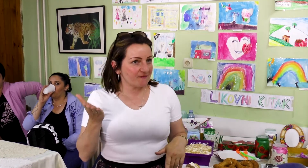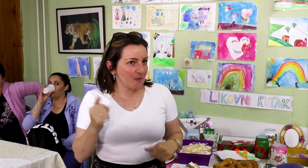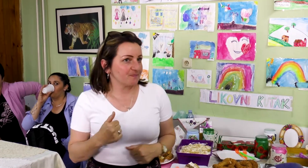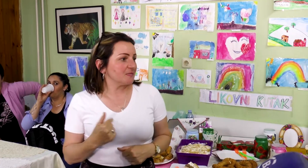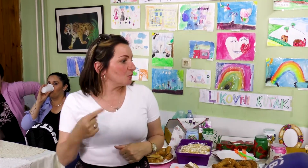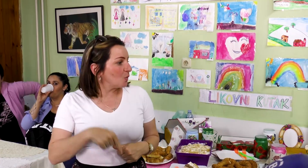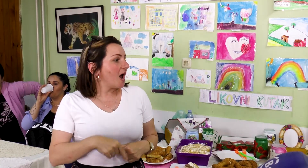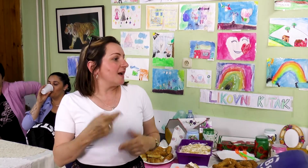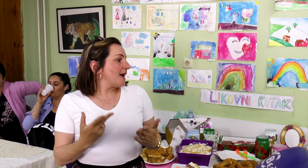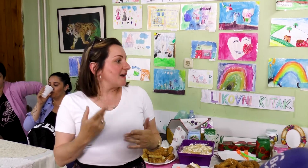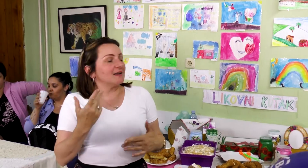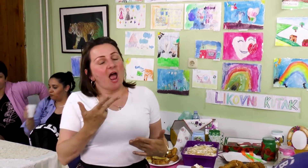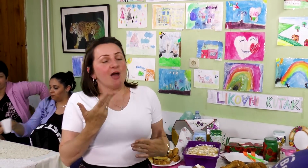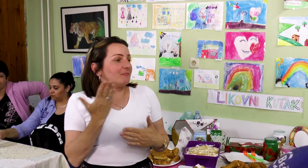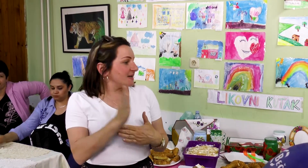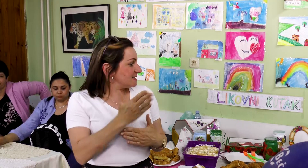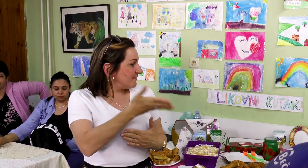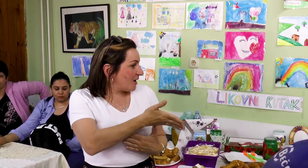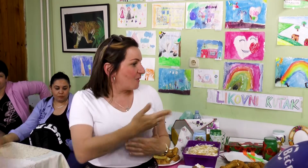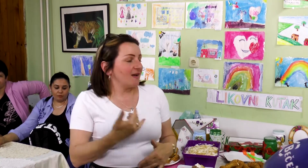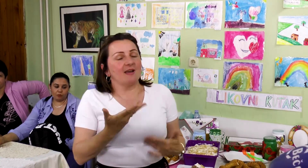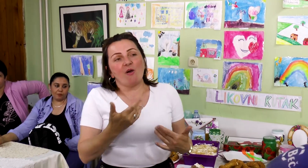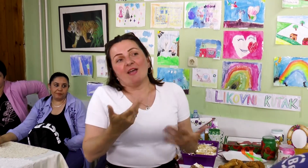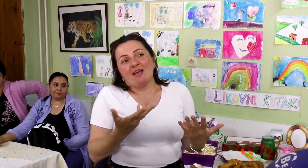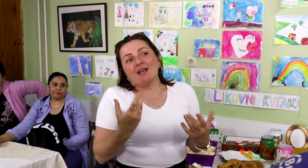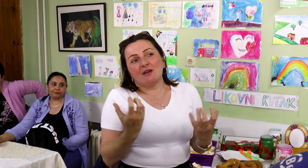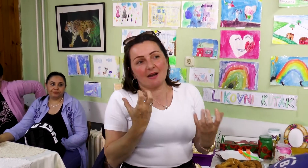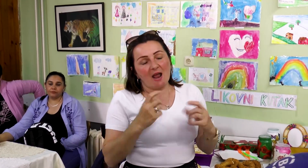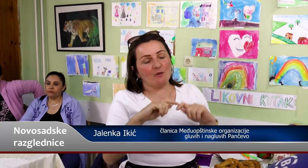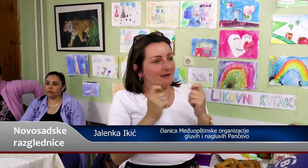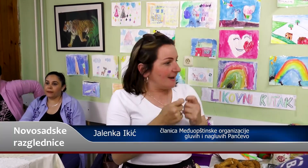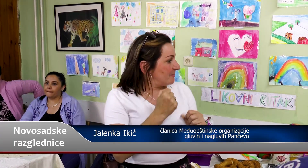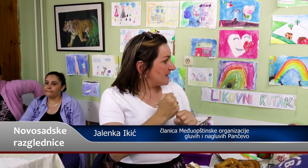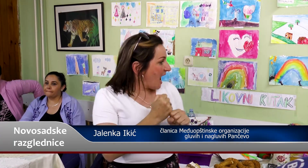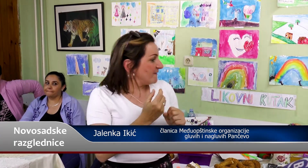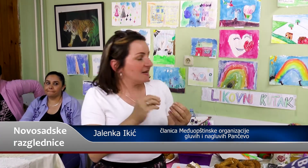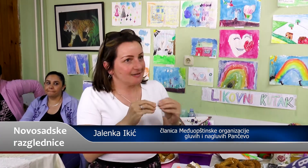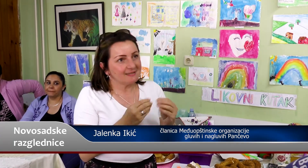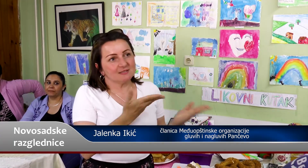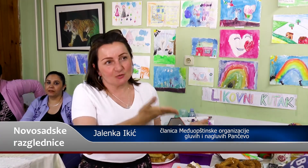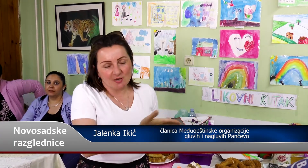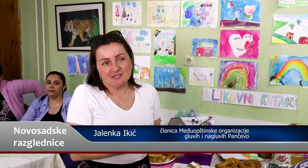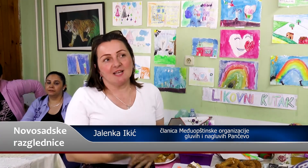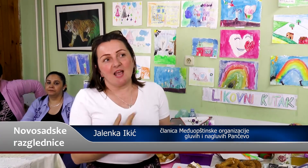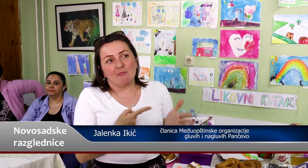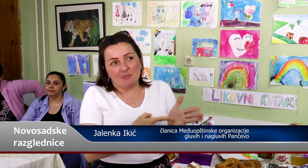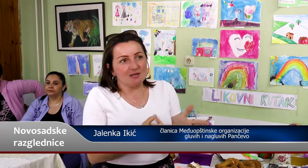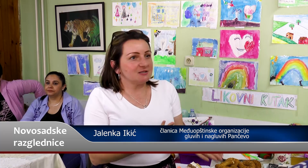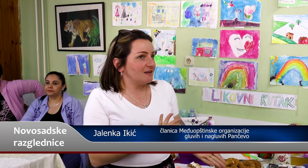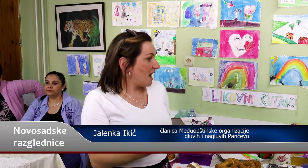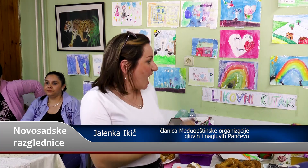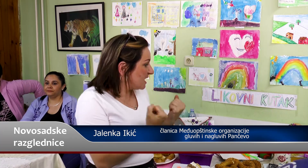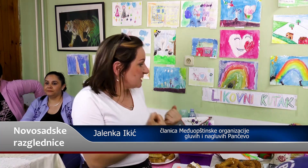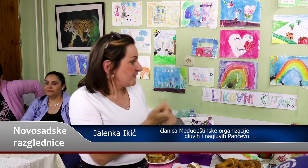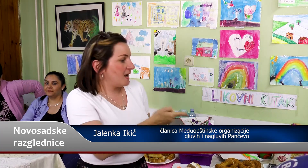živi u Pančevu. Danas je došla ovde da predstavi njene radove, ručne